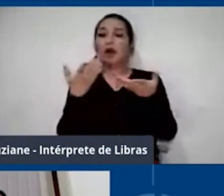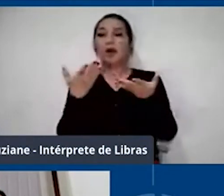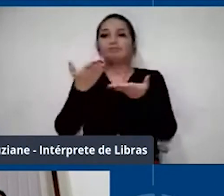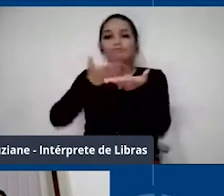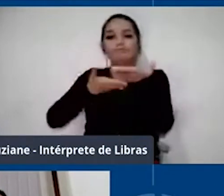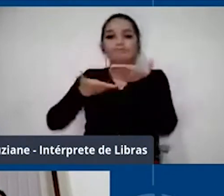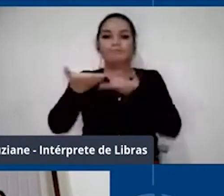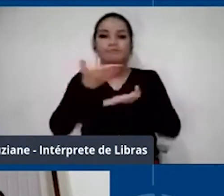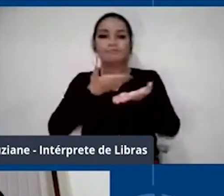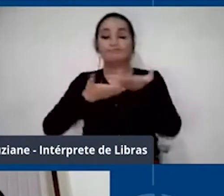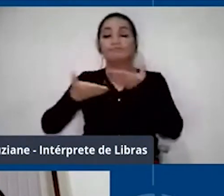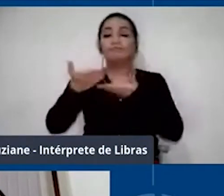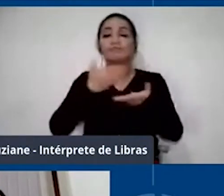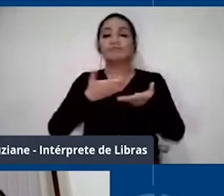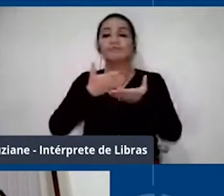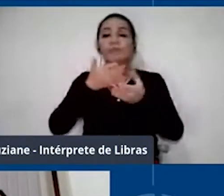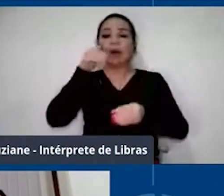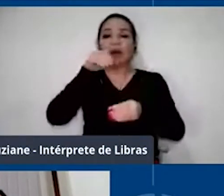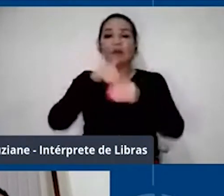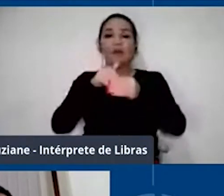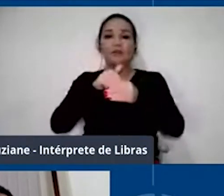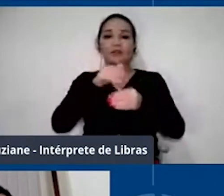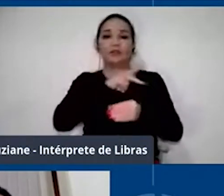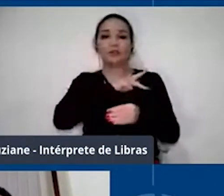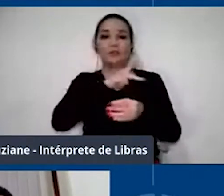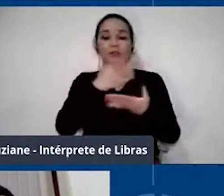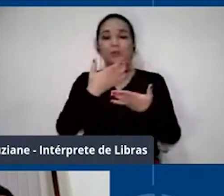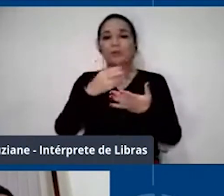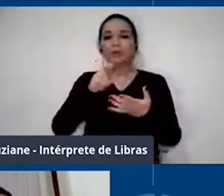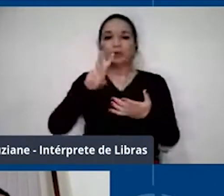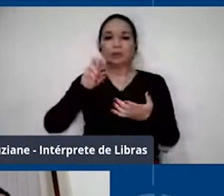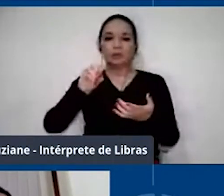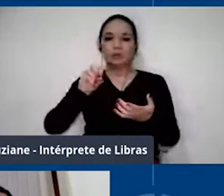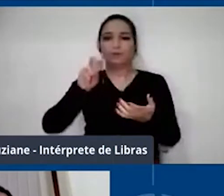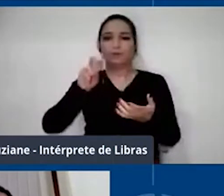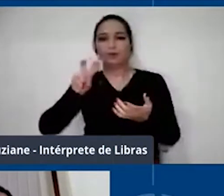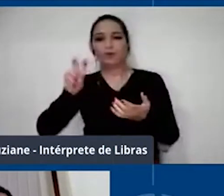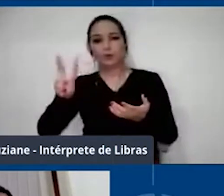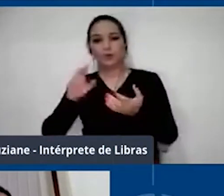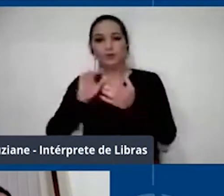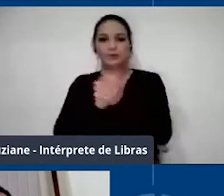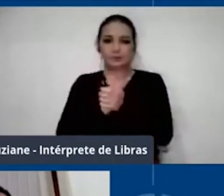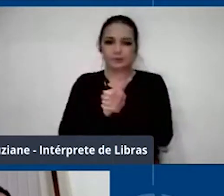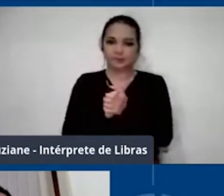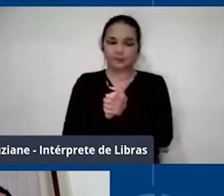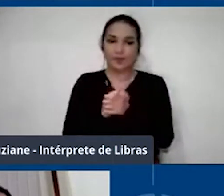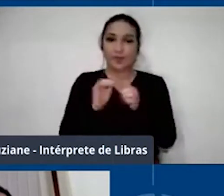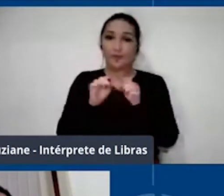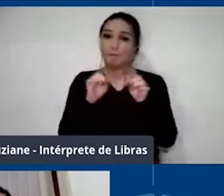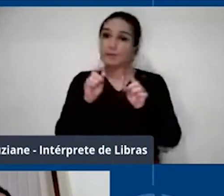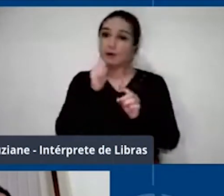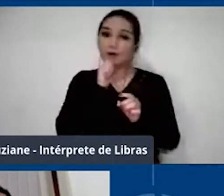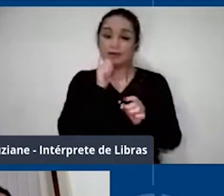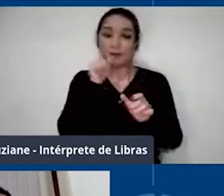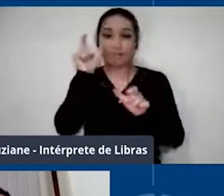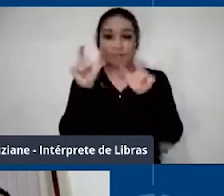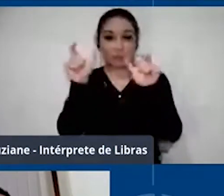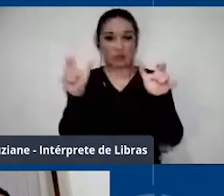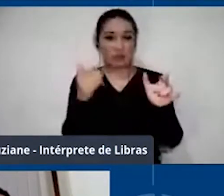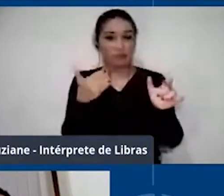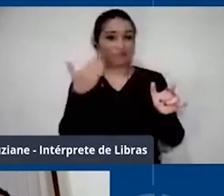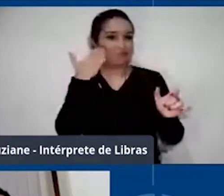candidaturas de 2022, em ambos os casos? Bom, ainda o eleitor ainda não está ligado nesse tema,